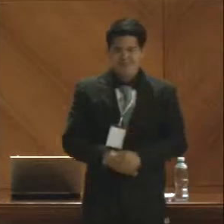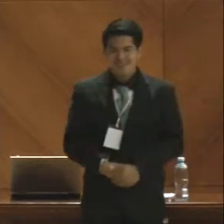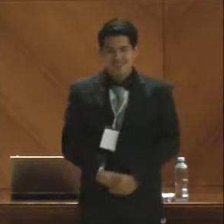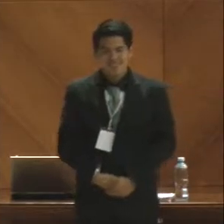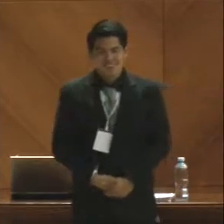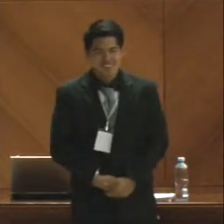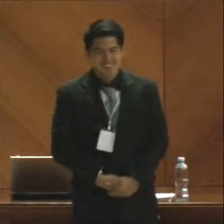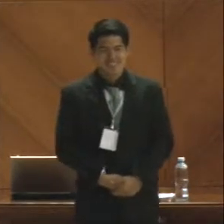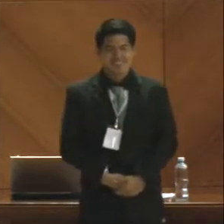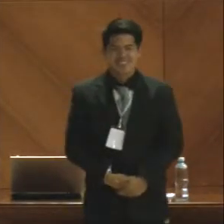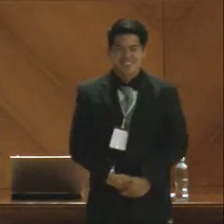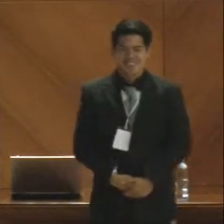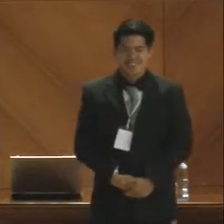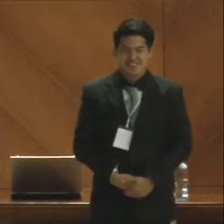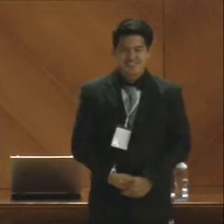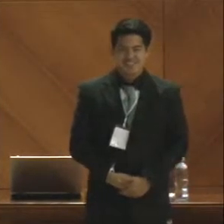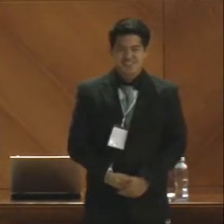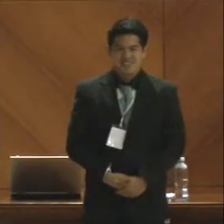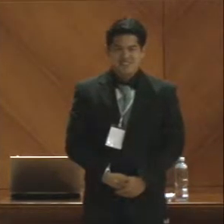Sí.